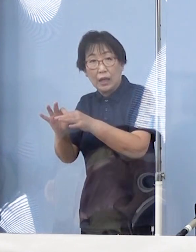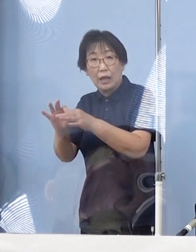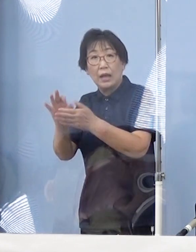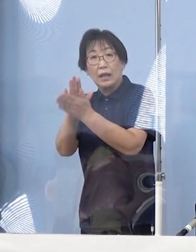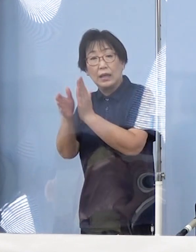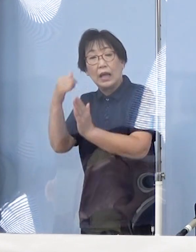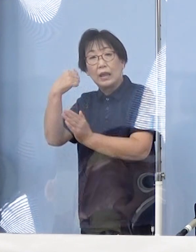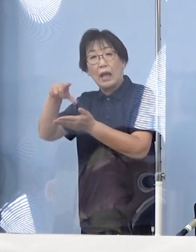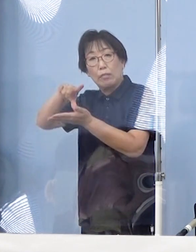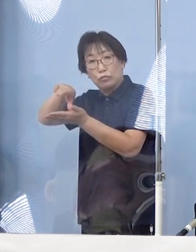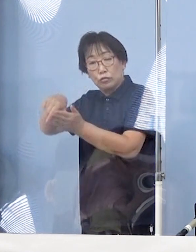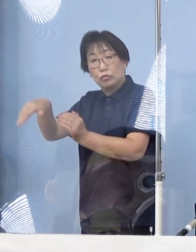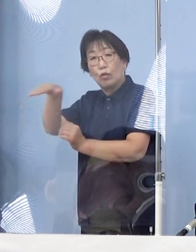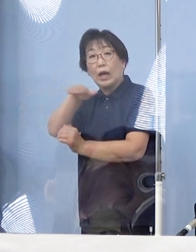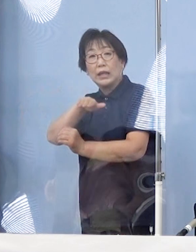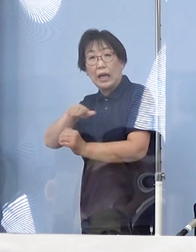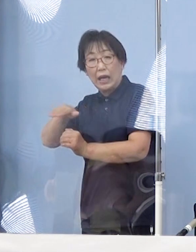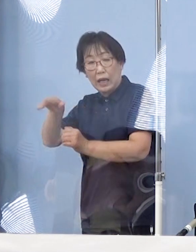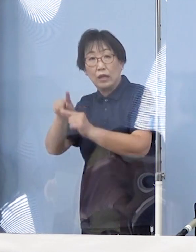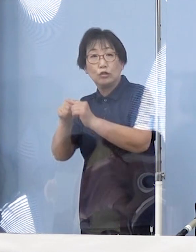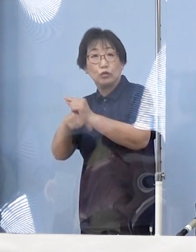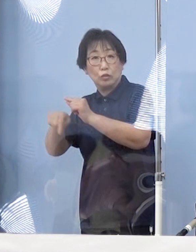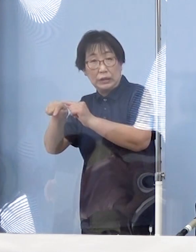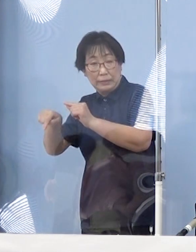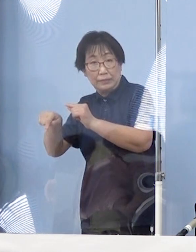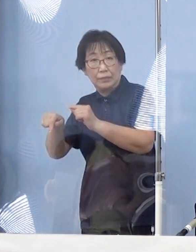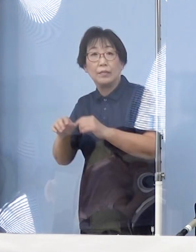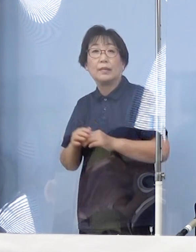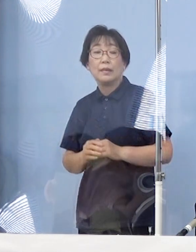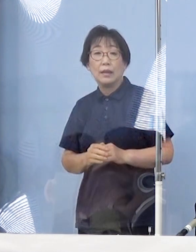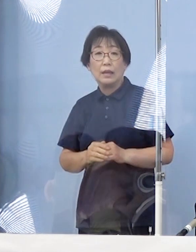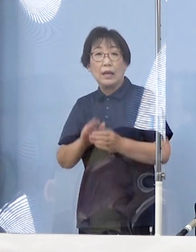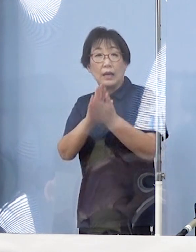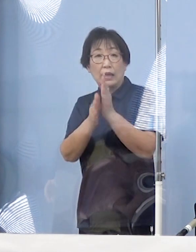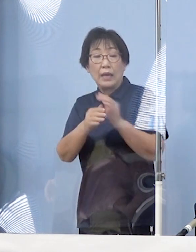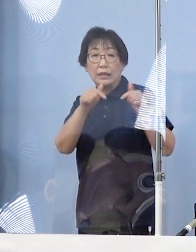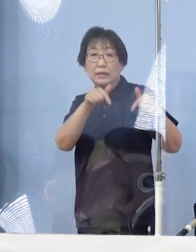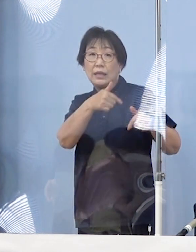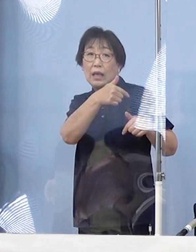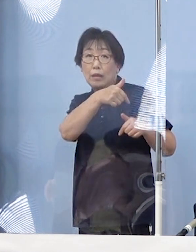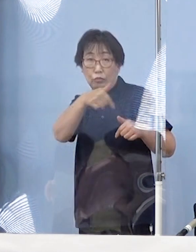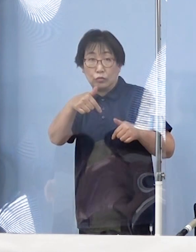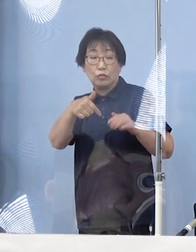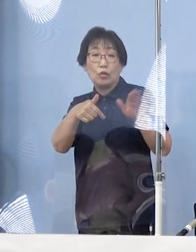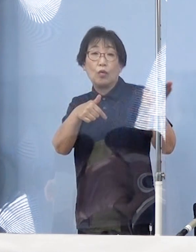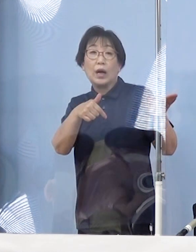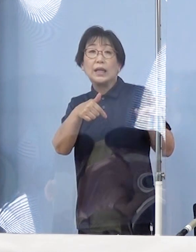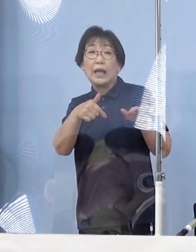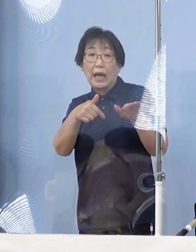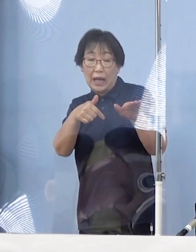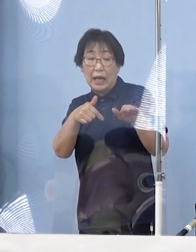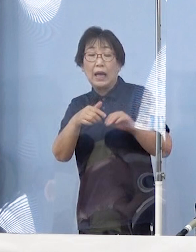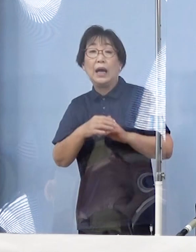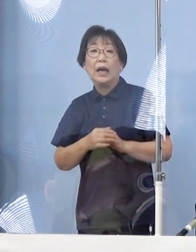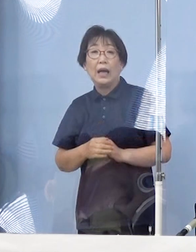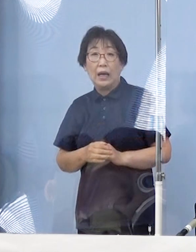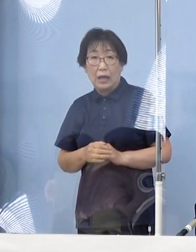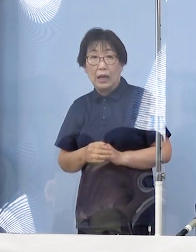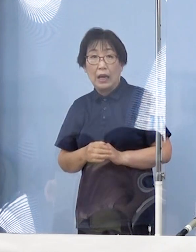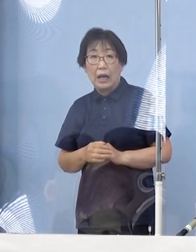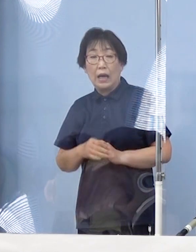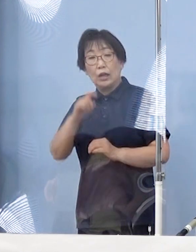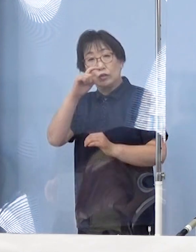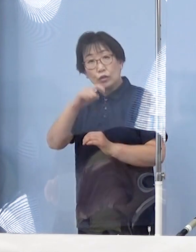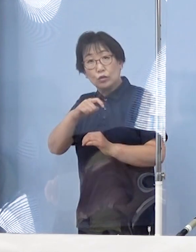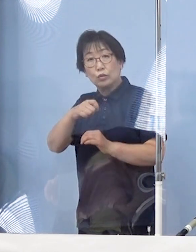ておりますし、その例えば西部の方をそのまま宿泊療養施設に来ていただくというような、あの旧海軍の